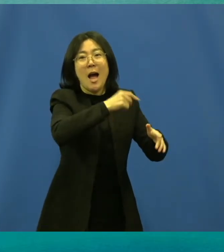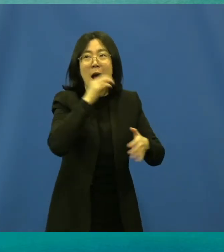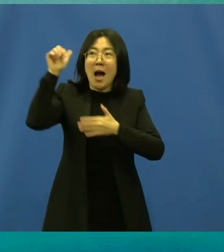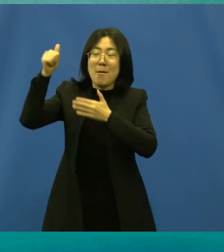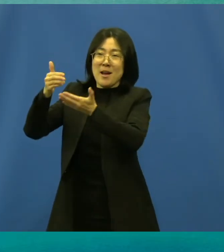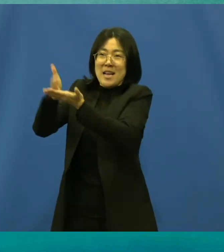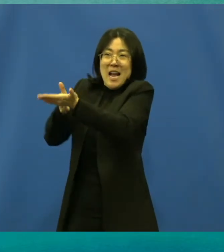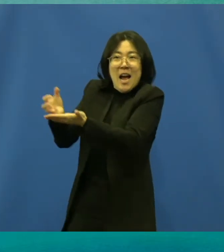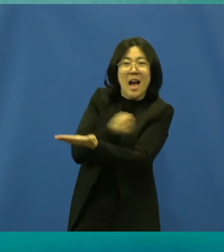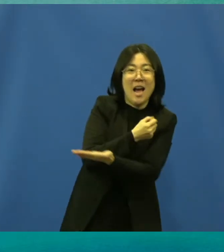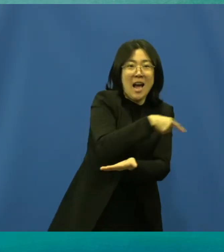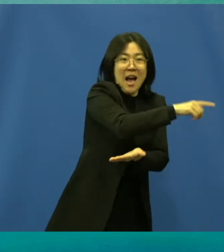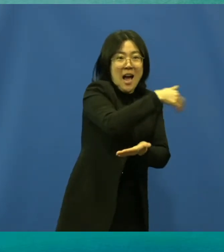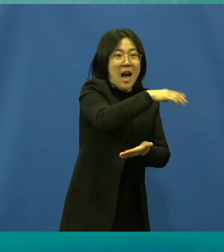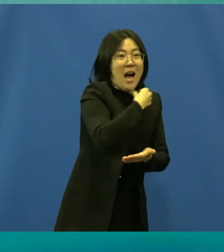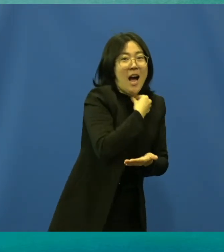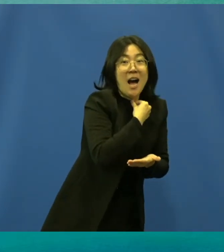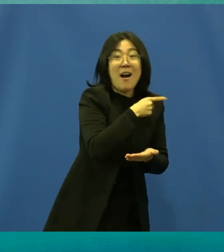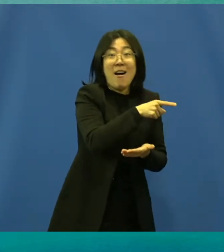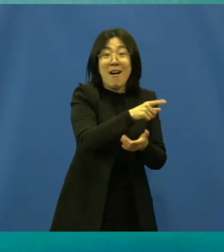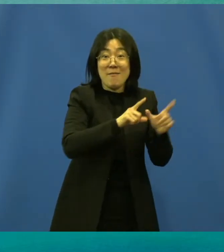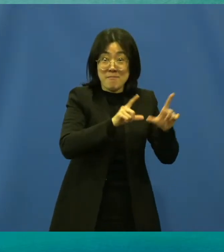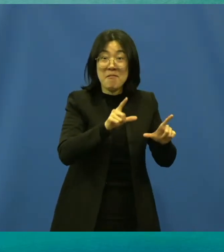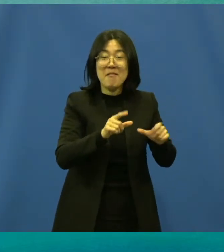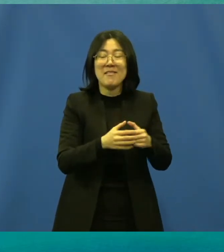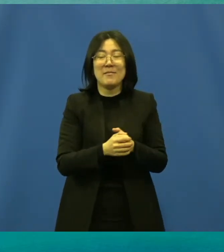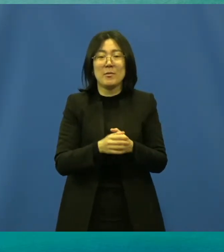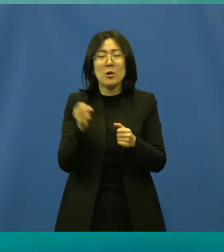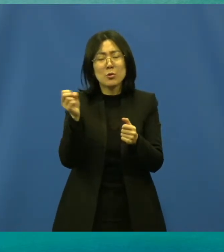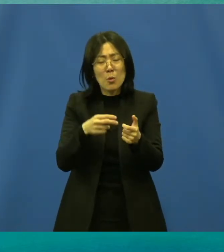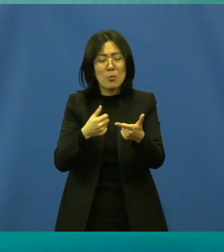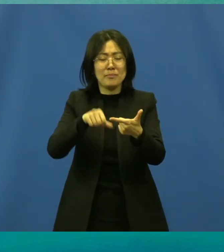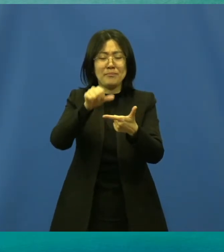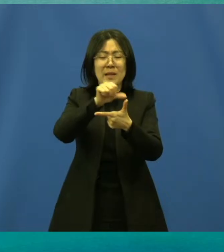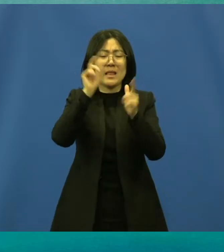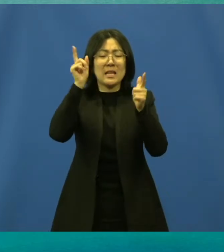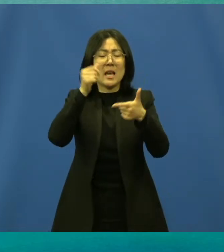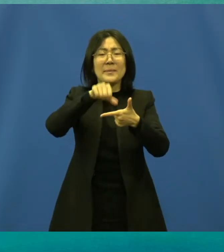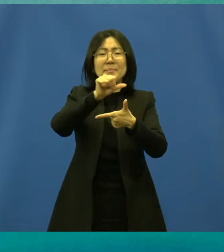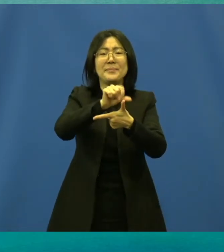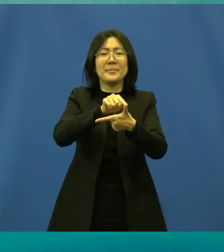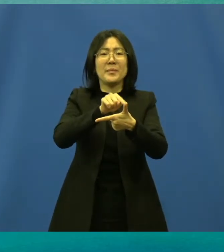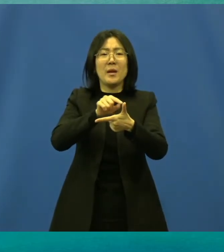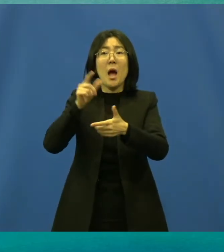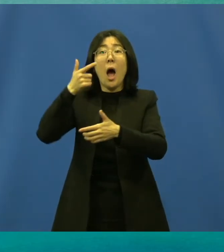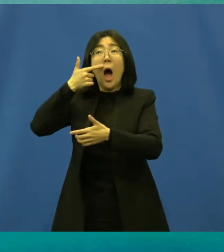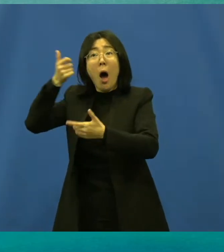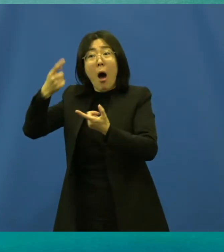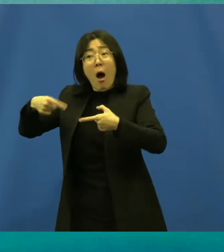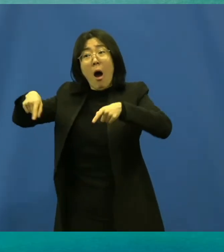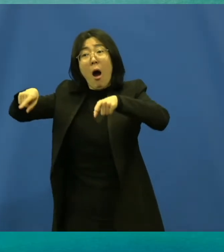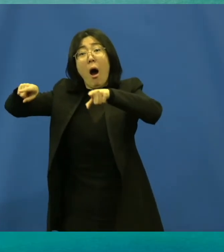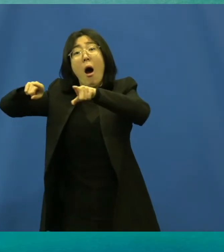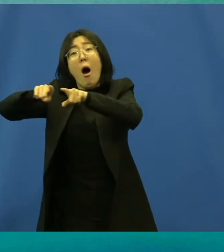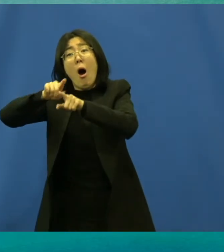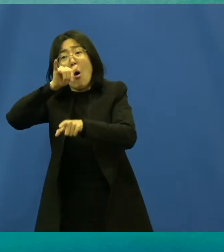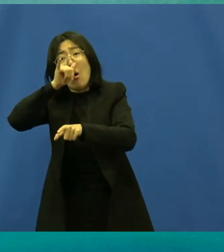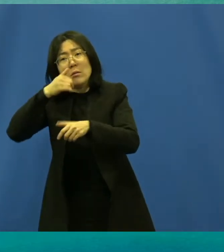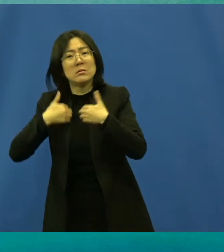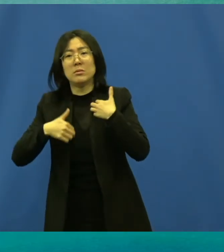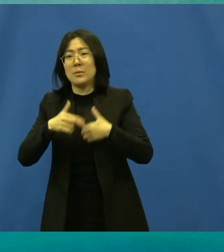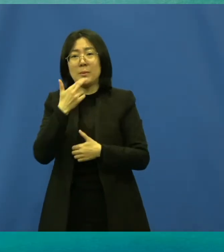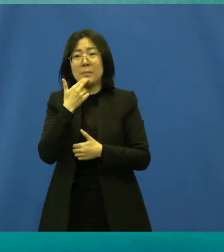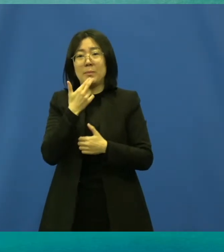큰아들 역시 아버지 집에서 아버지와 함께함에 즐거움이 없었습니다. 아버지의 명에도 관심이 없었습니다. 그런